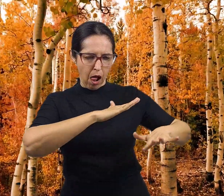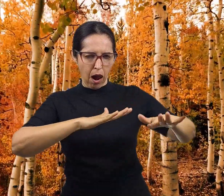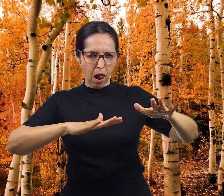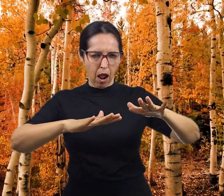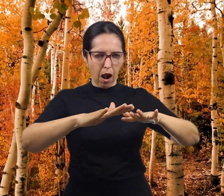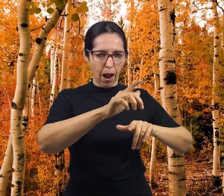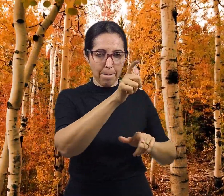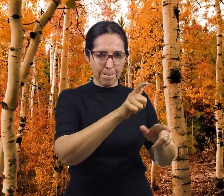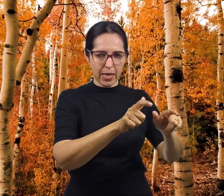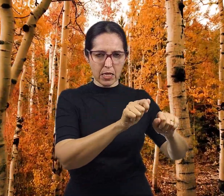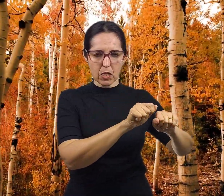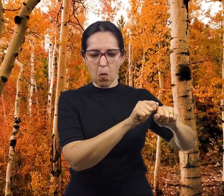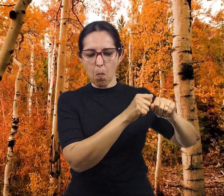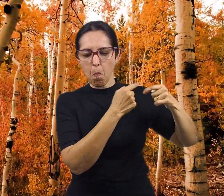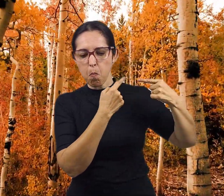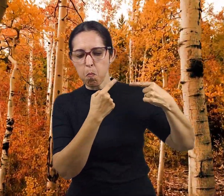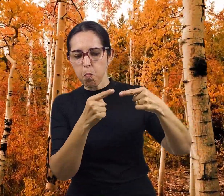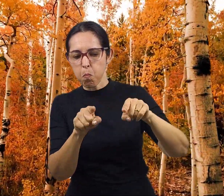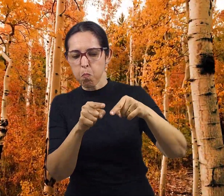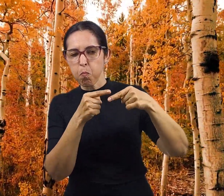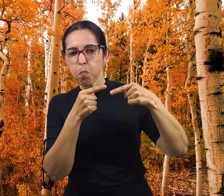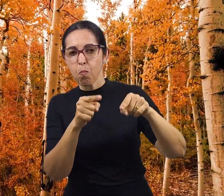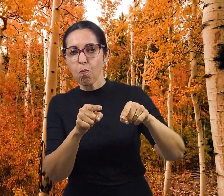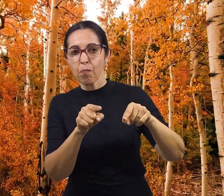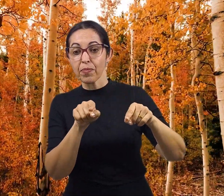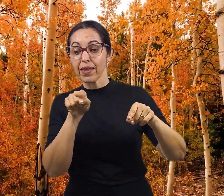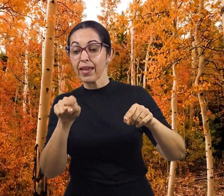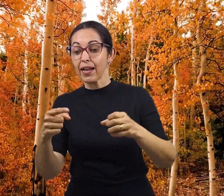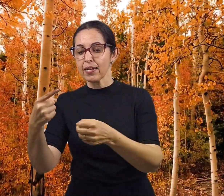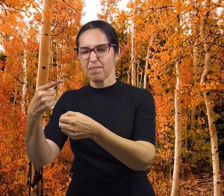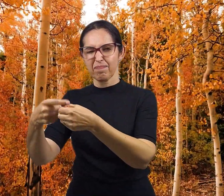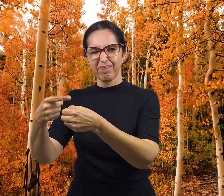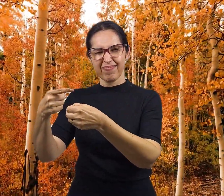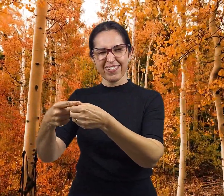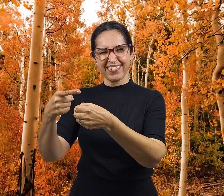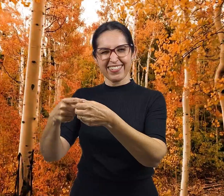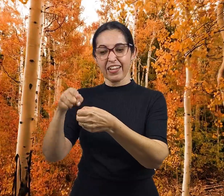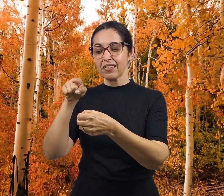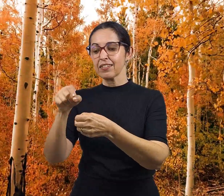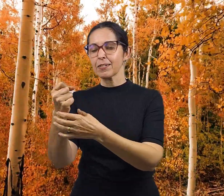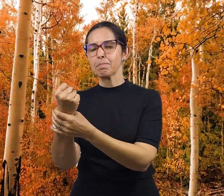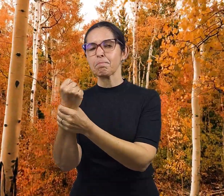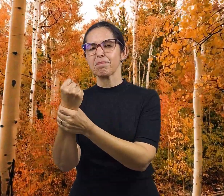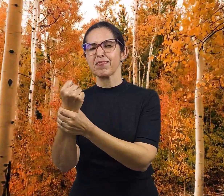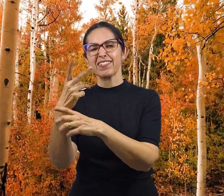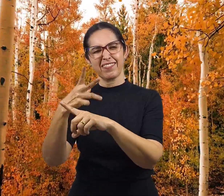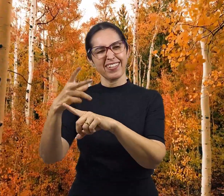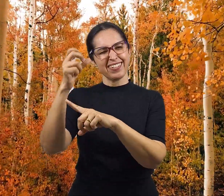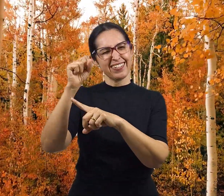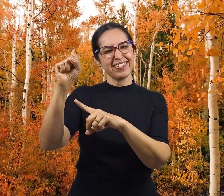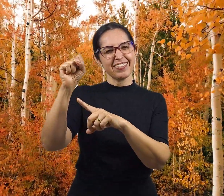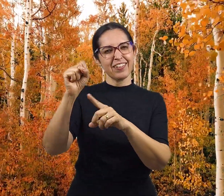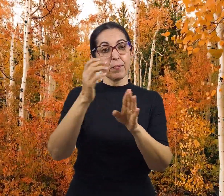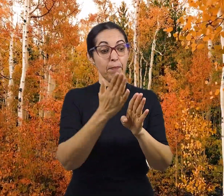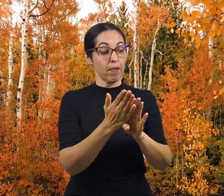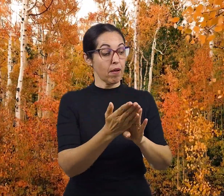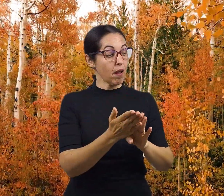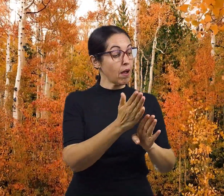cidade, e Betel foi o segredo da sua vitória. Amém? Mas antes,